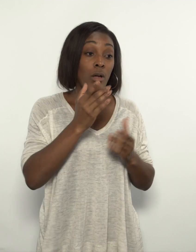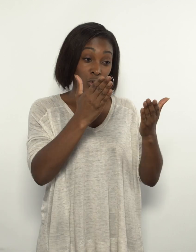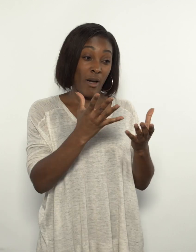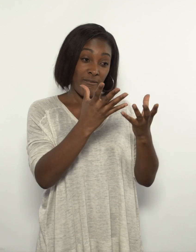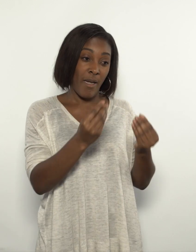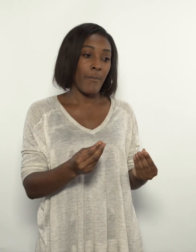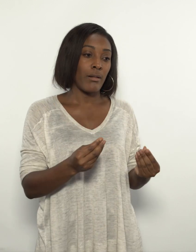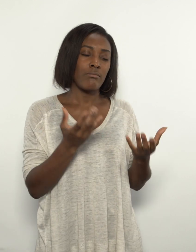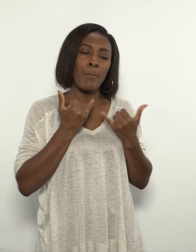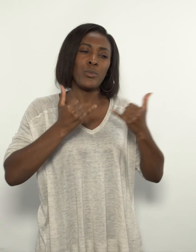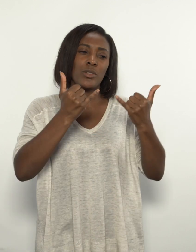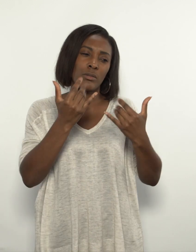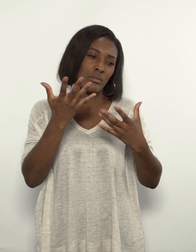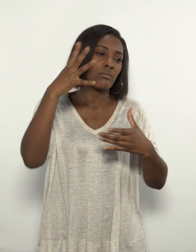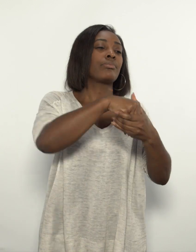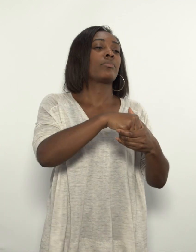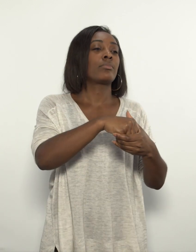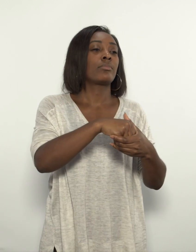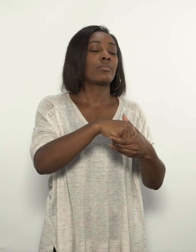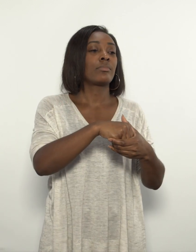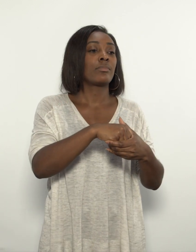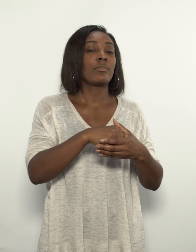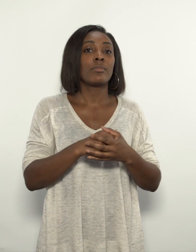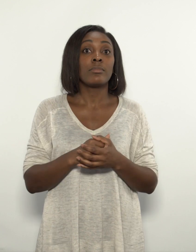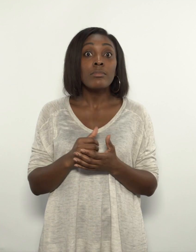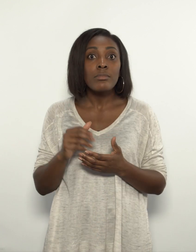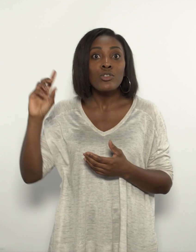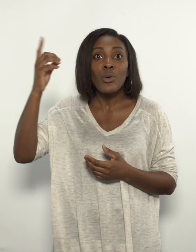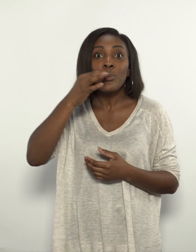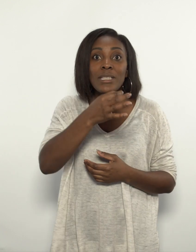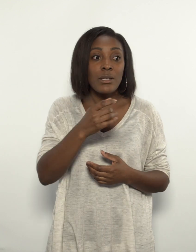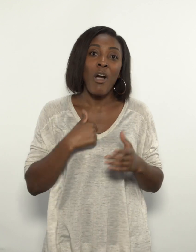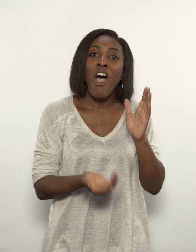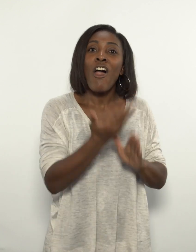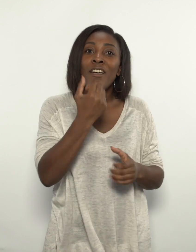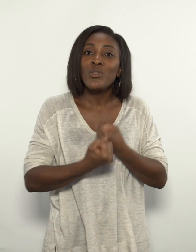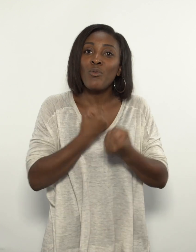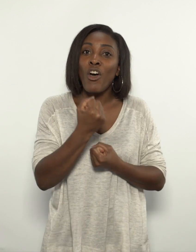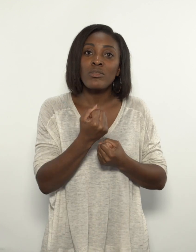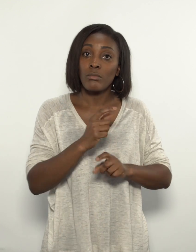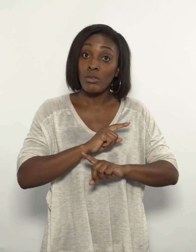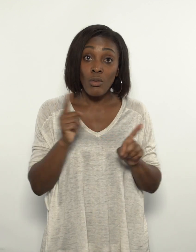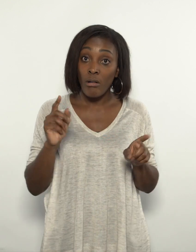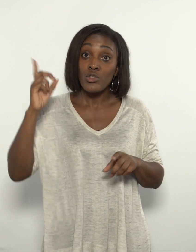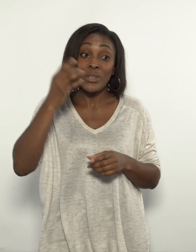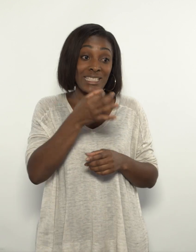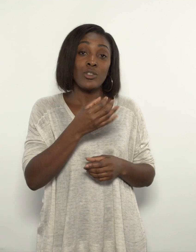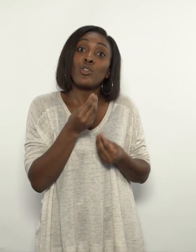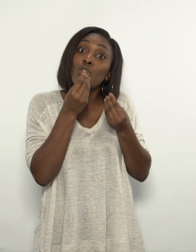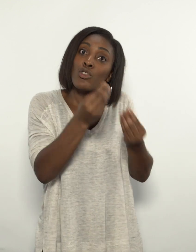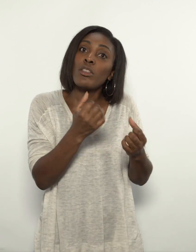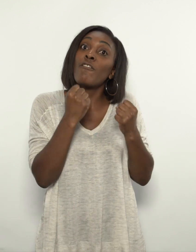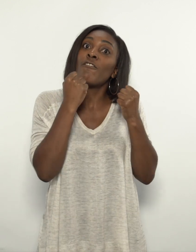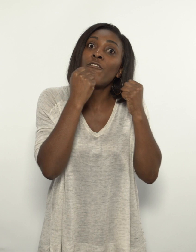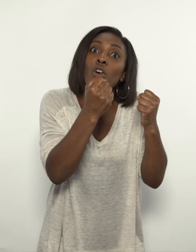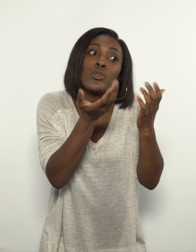puissance s'accomplit dans la faiblesse. Waouh! Dieu lui dit littéralement, je ne vais pas enlever cette douleur, mais je vais te donner